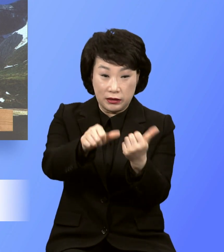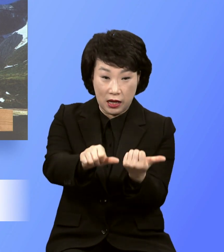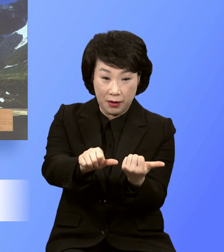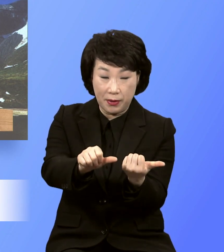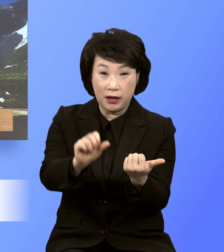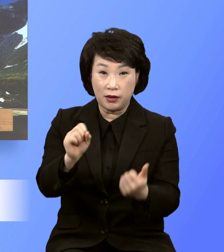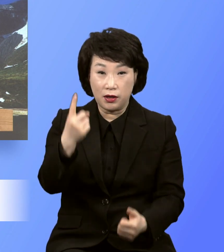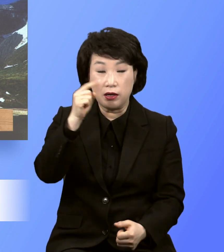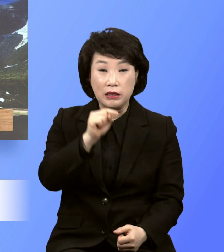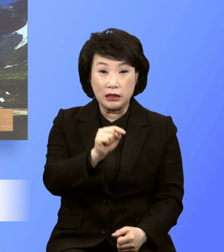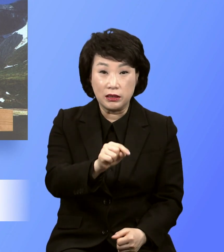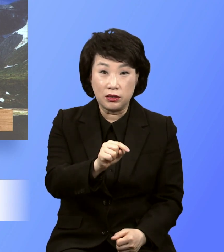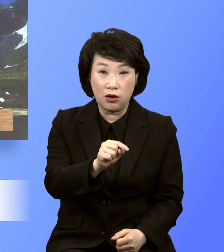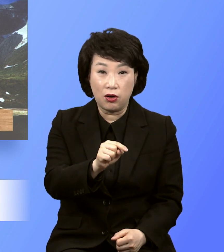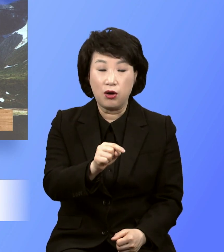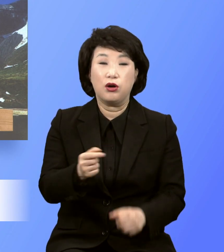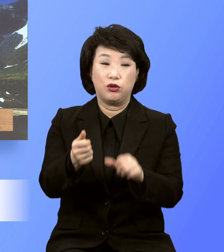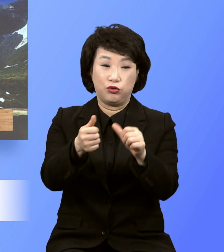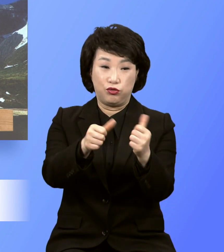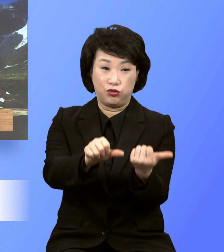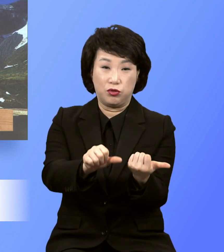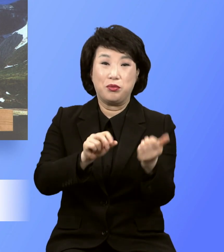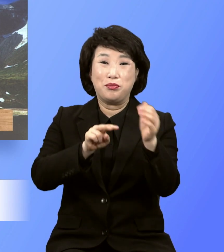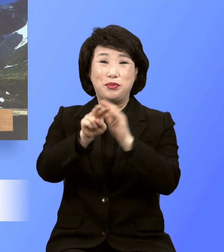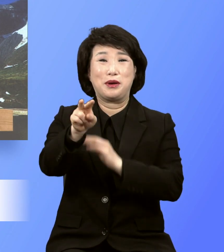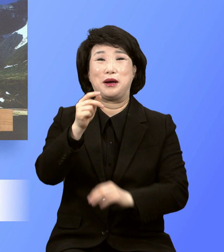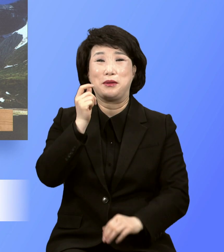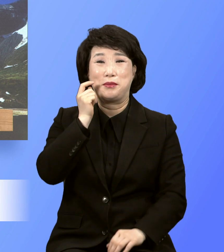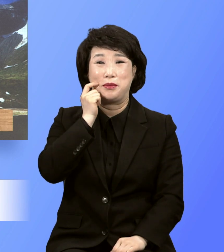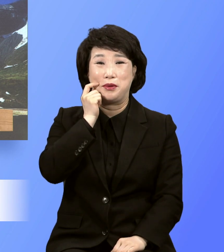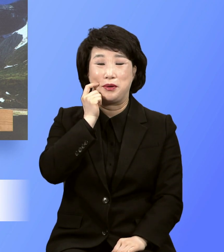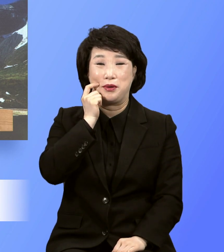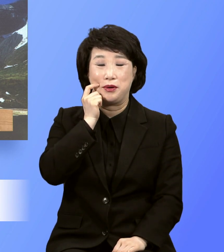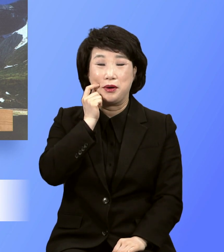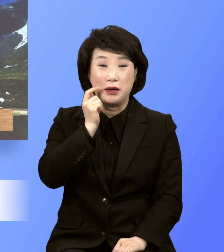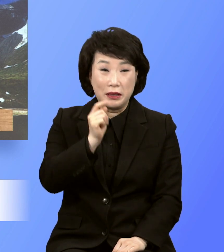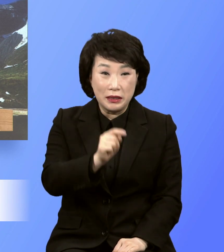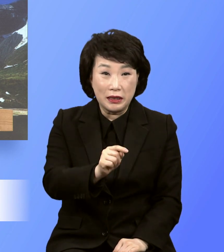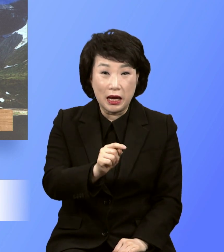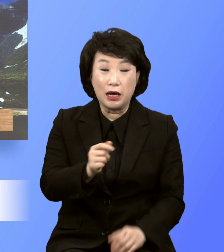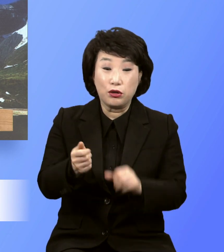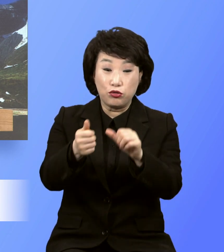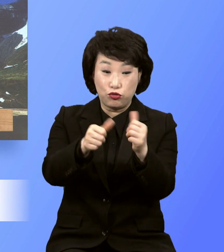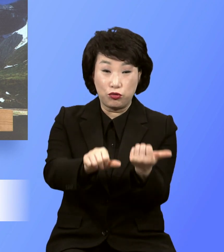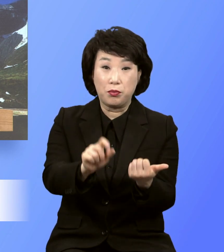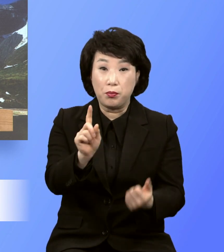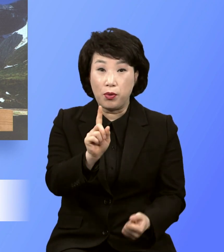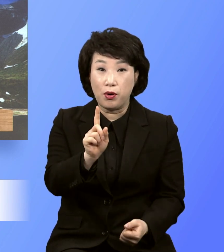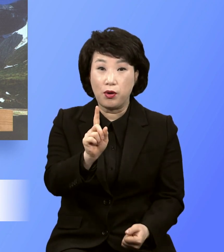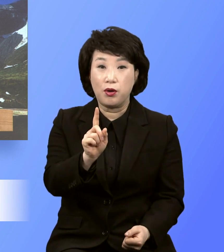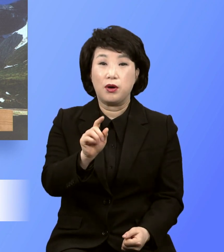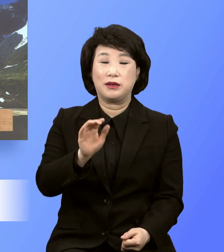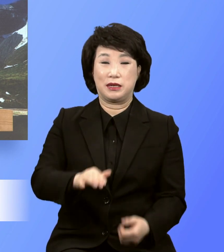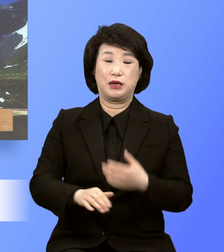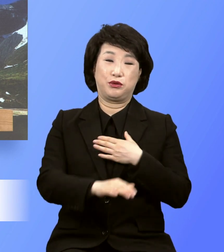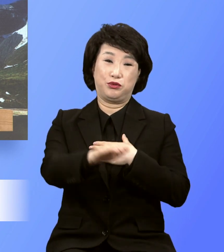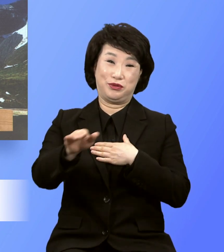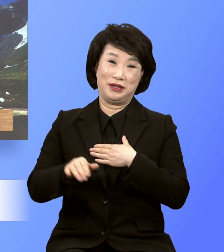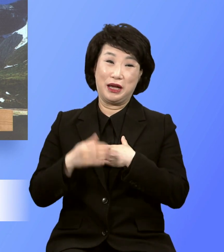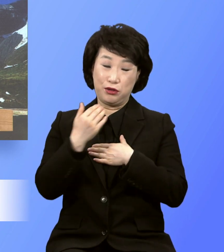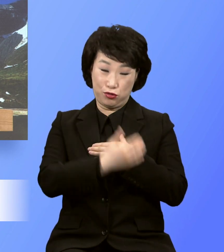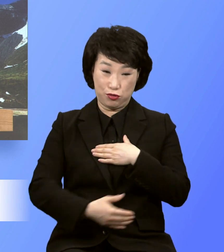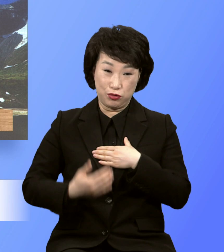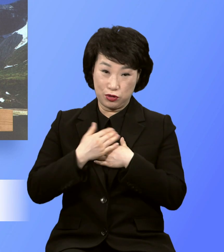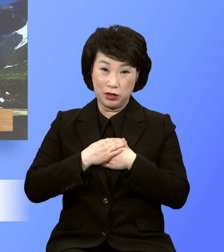말미암아 그것으로 죽음을 면치 못하게 됐는데 그 죽음이 바로 우리가